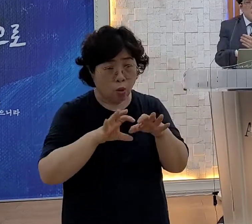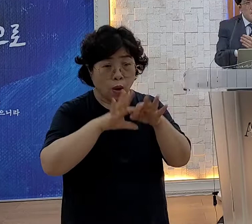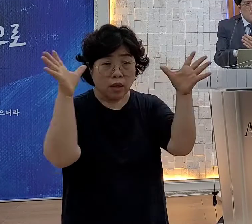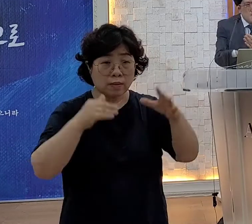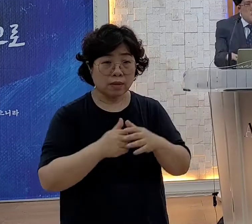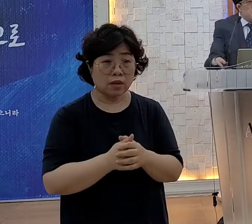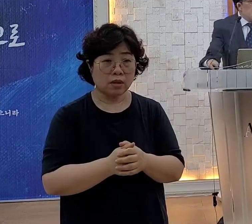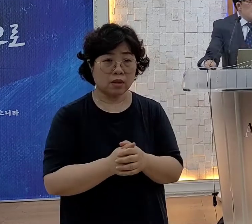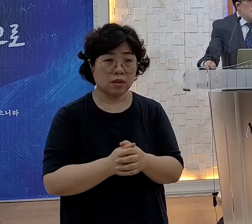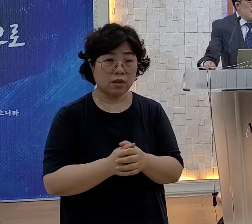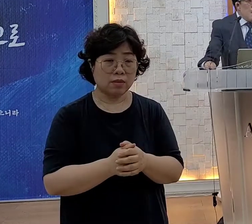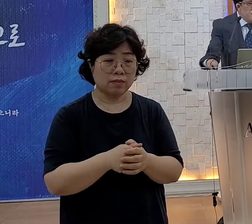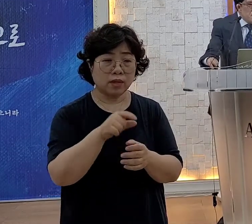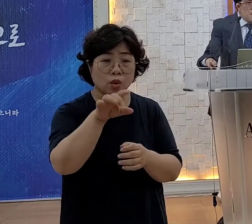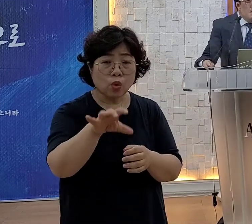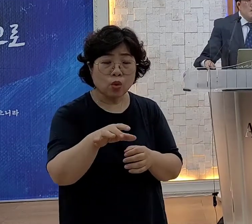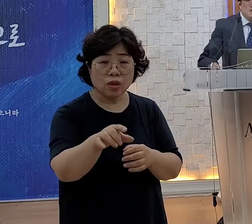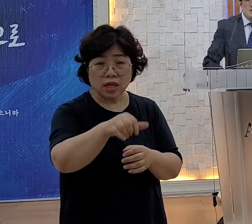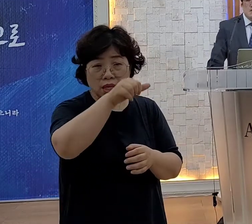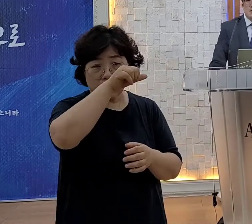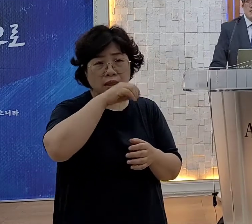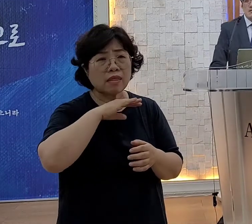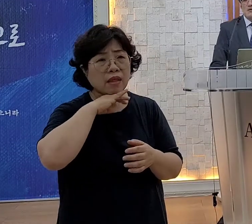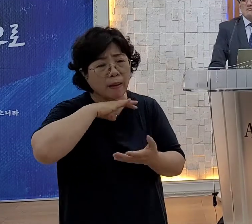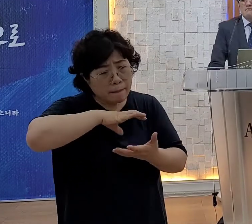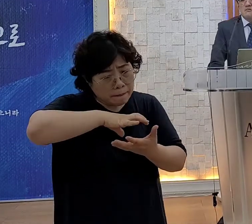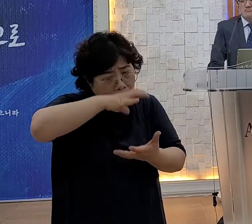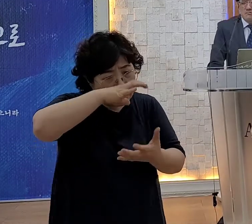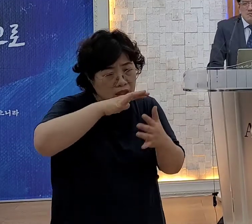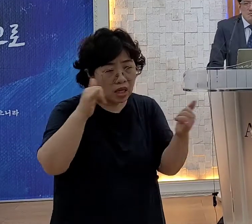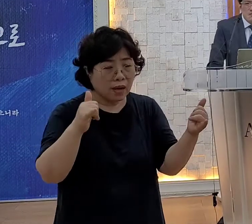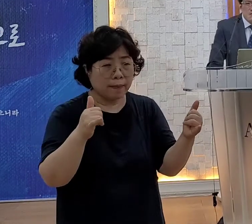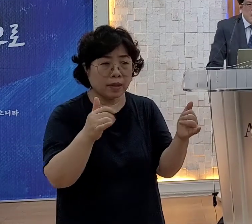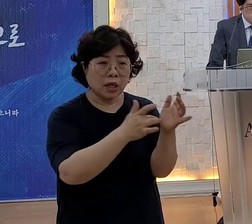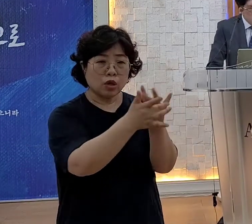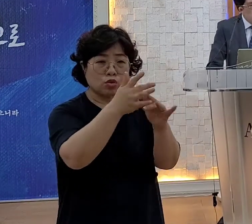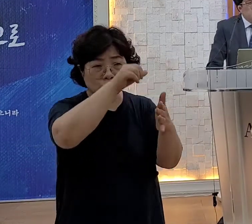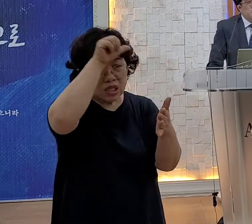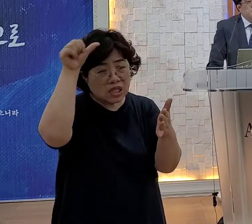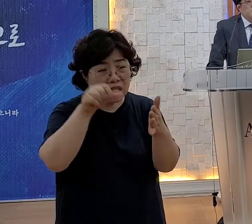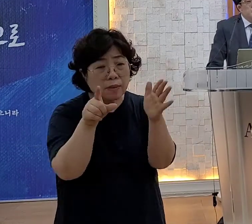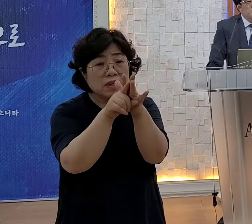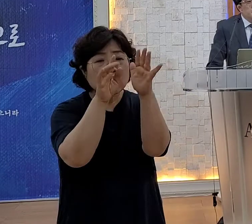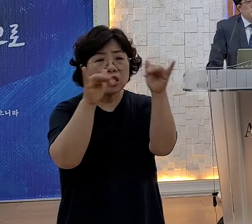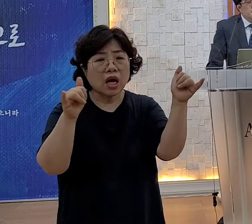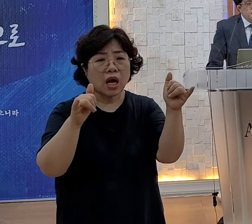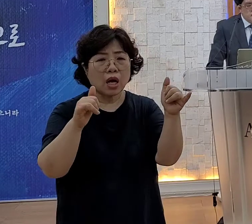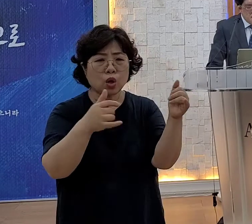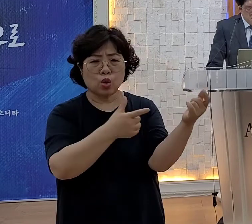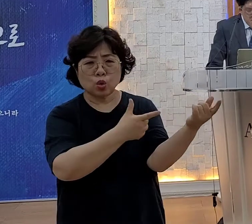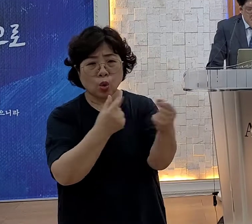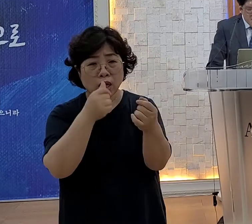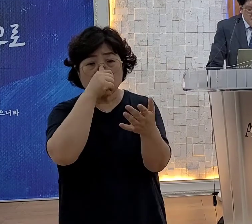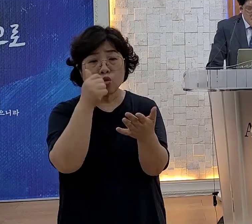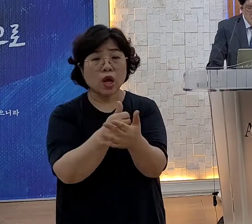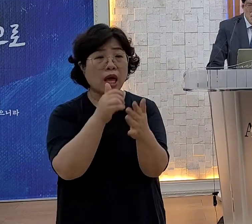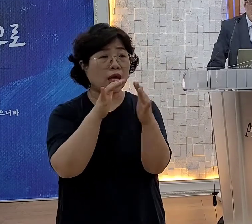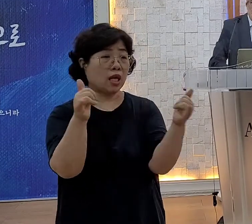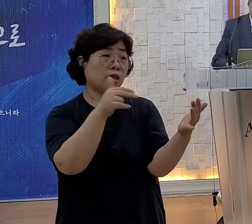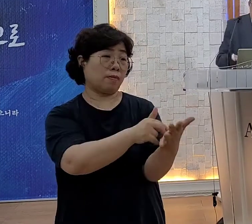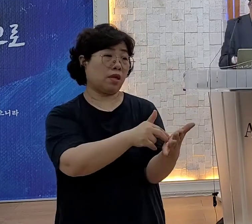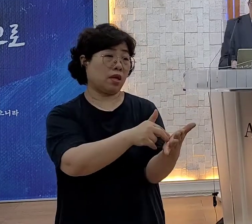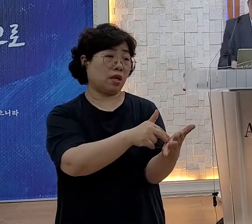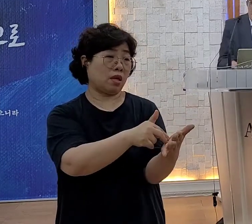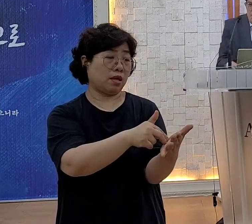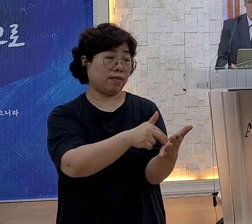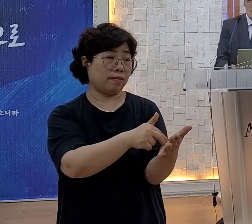여기에 저보다 더 연세 많은 한평생 이렇게 예수 믿은 분도 다 죄인. 뿐만 아니라